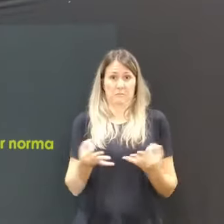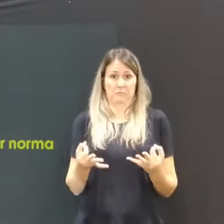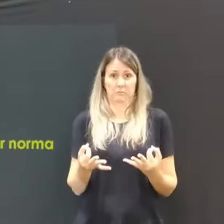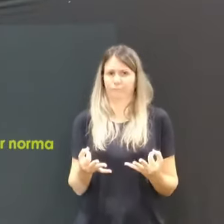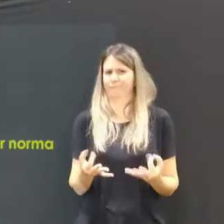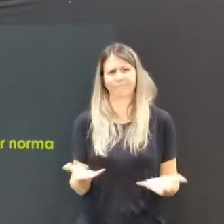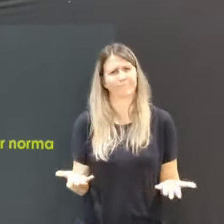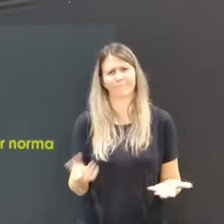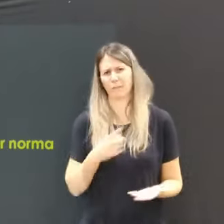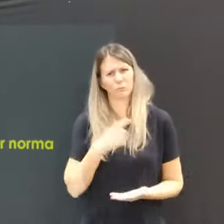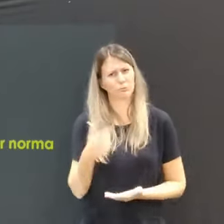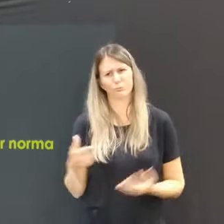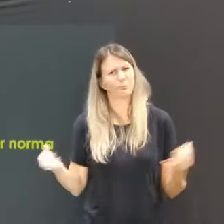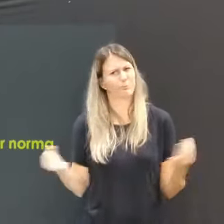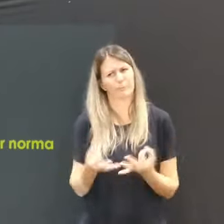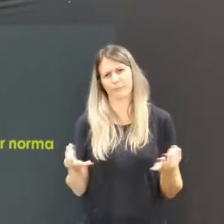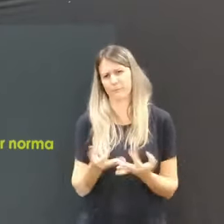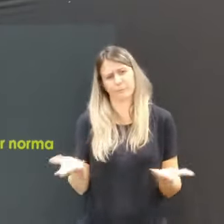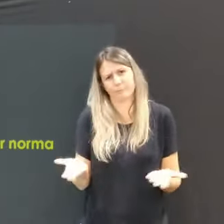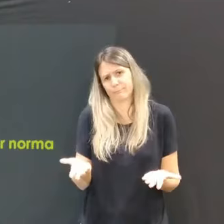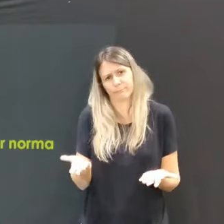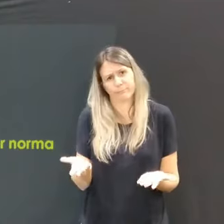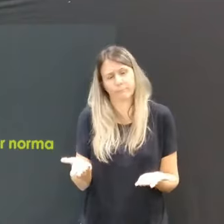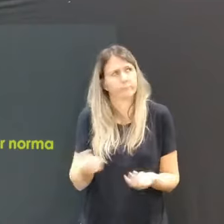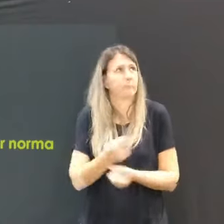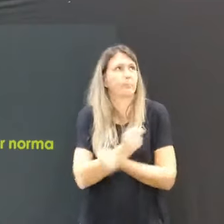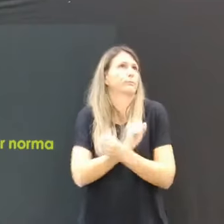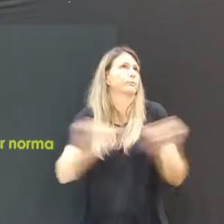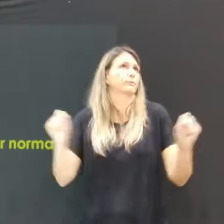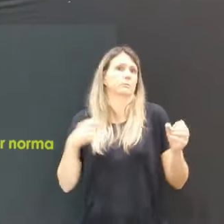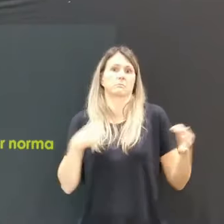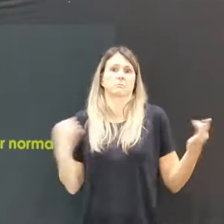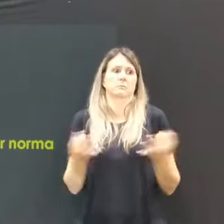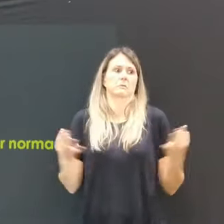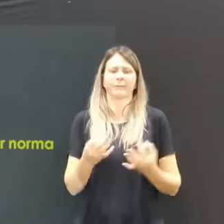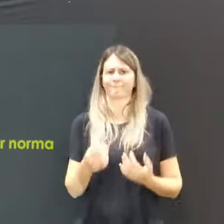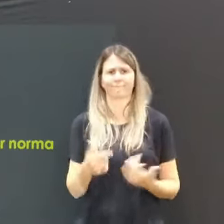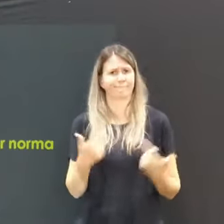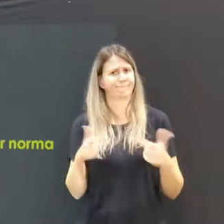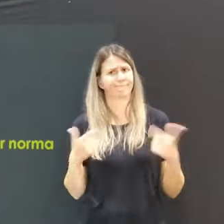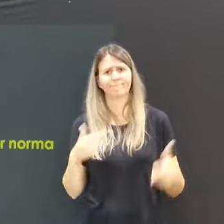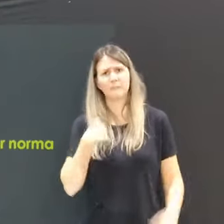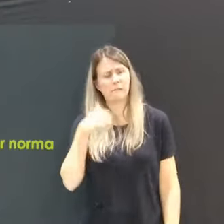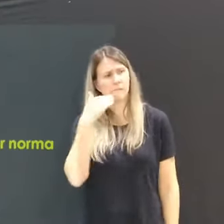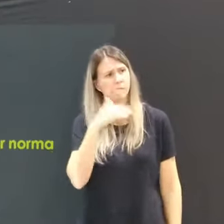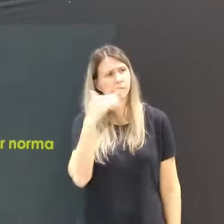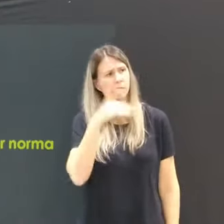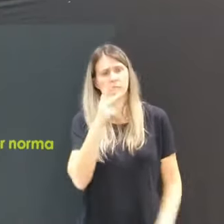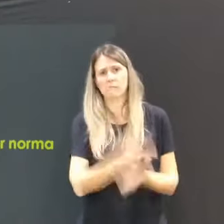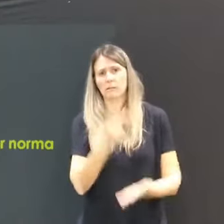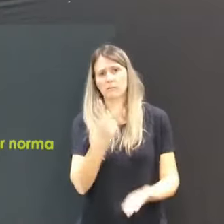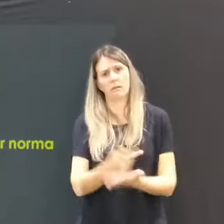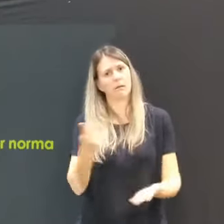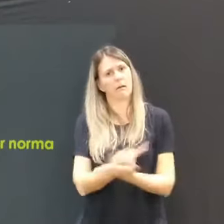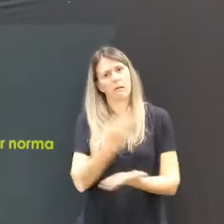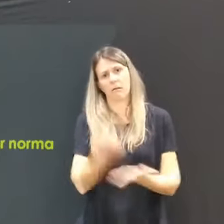Eu sou perfeita? Não, eu não sou perfeita. É impossível, eu não tenho perfeição. Eu não sou perfeita. Eu tenho as falhas, eu tenho os